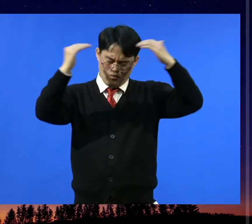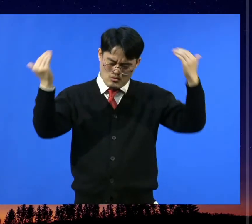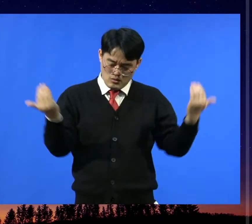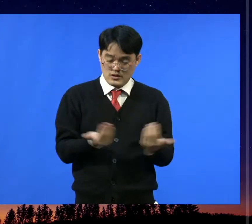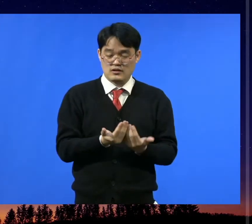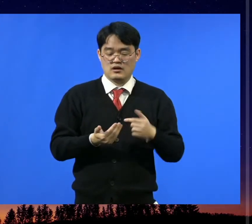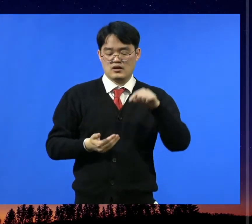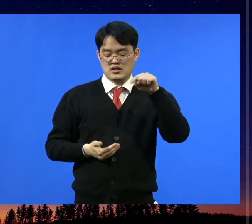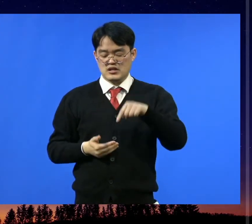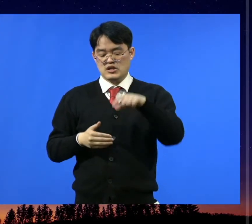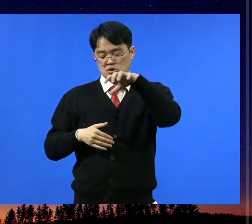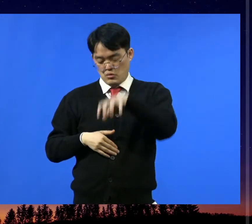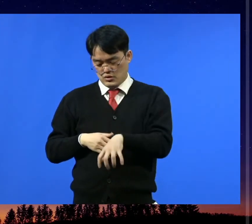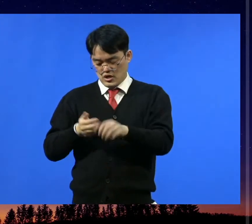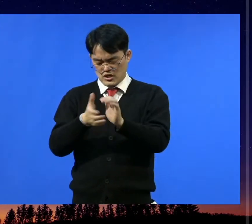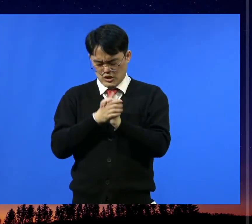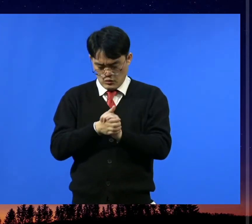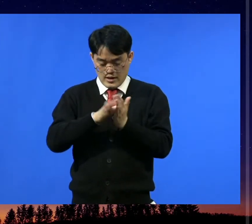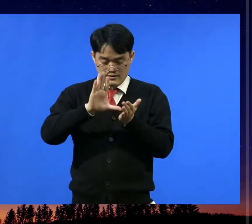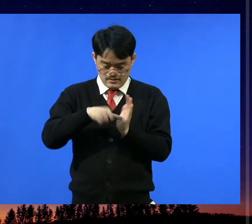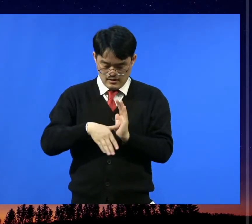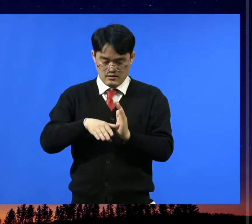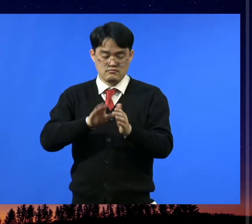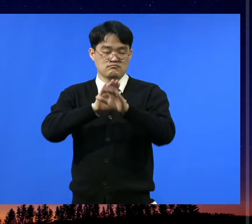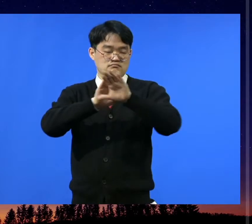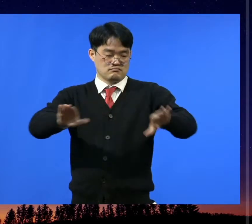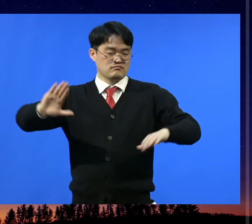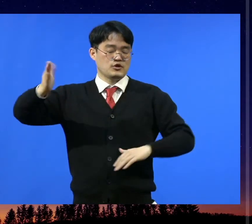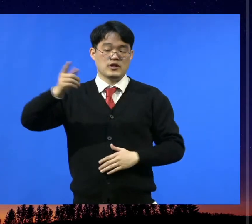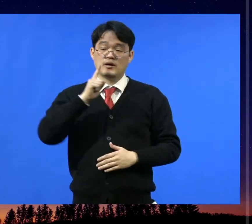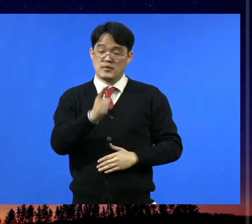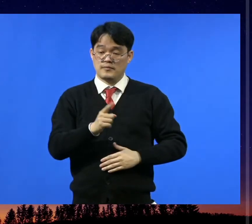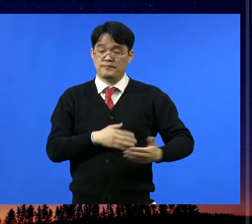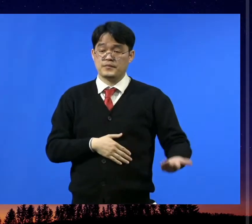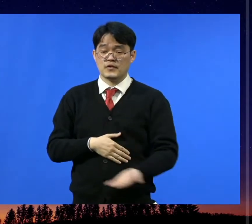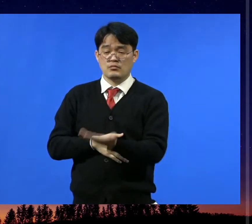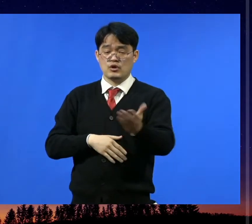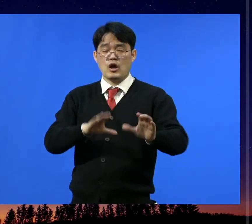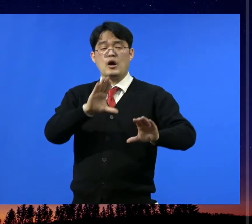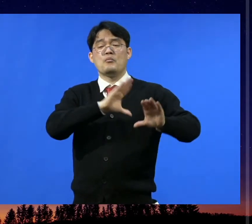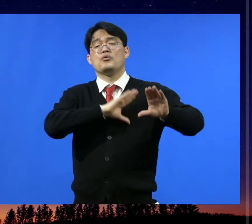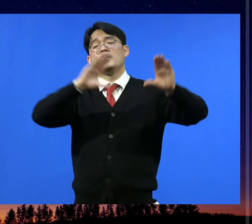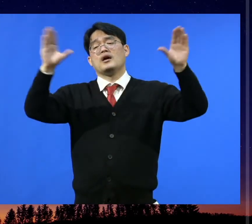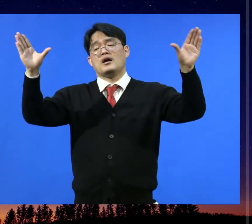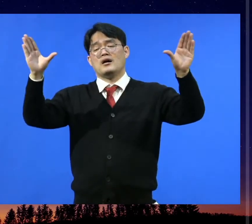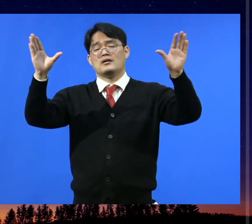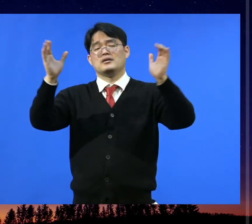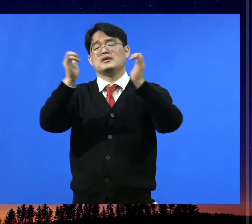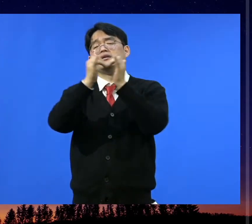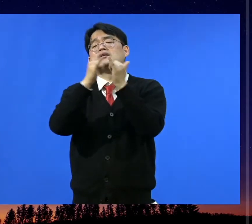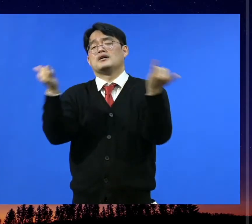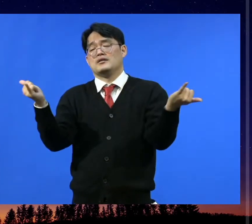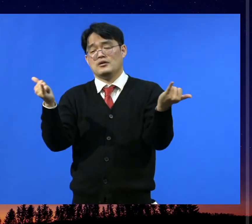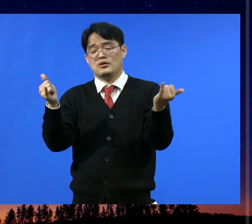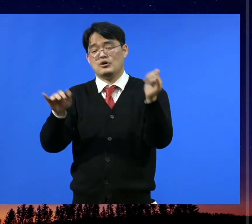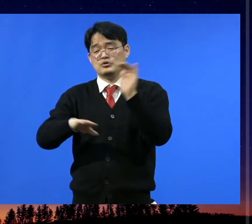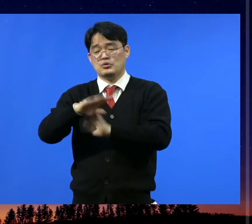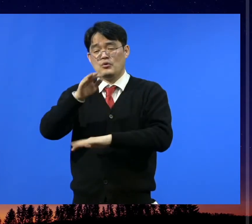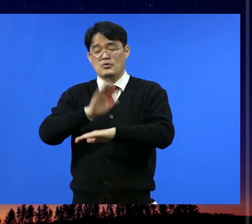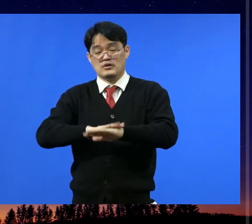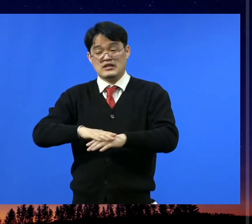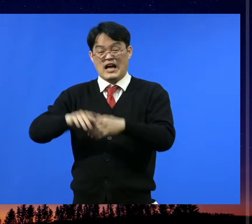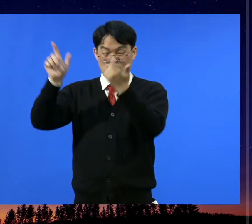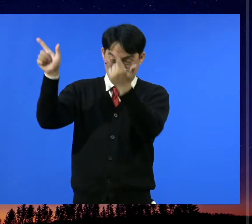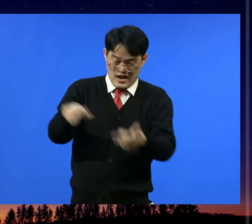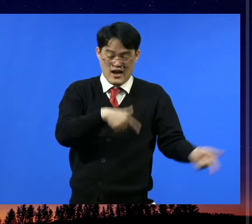근데 여러분 보십시오. 모세가 인간이잖아요. 모세가 인간이에요. 그러니까 손을 계속 들고 있을 수 없는 거예요. 피곤한 거예요. 피곤한 거.